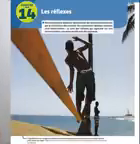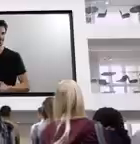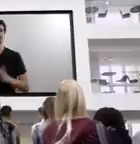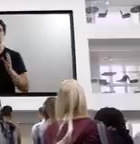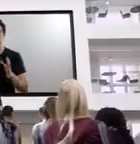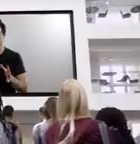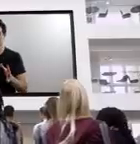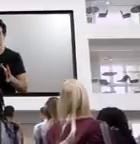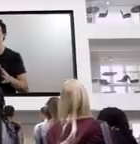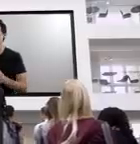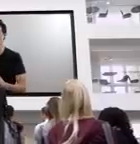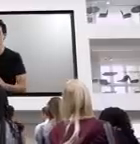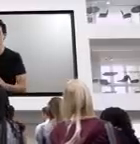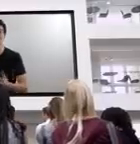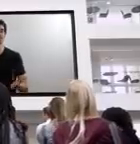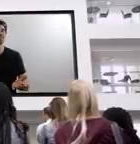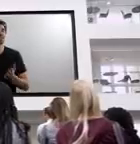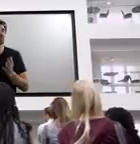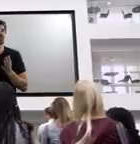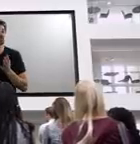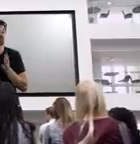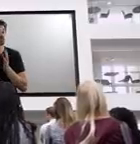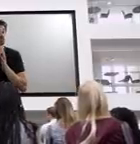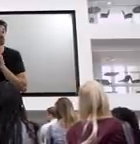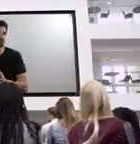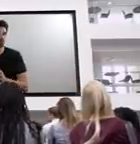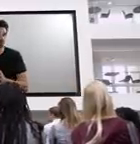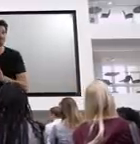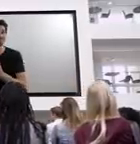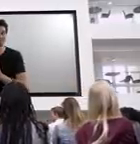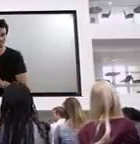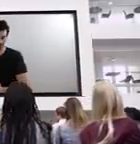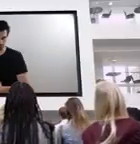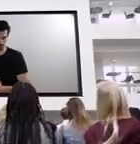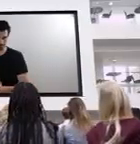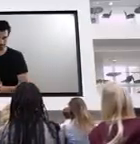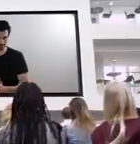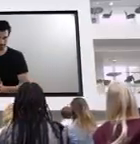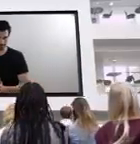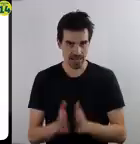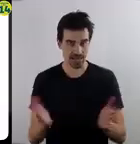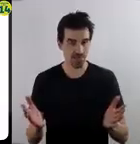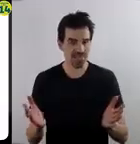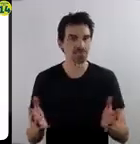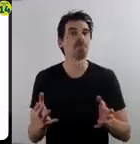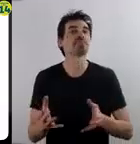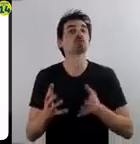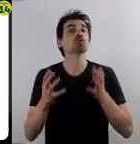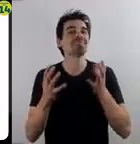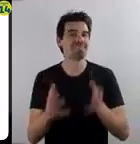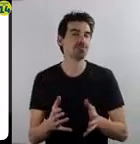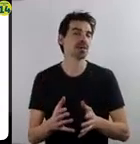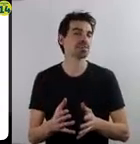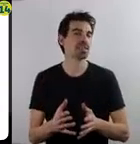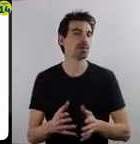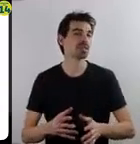encore. Chers élèves de terminale, voici en quelques mots ce que vous devez connaître dans ce chapitre. Les réflexes mettent en